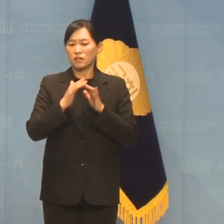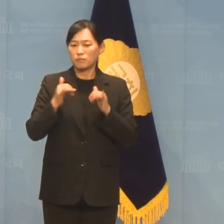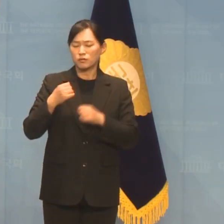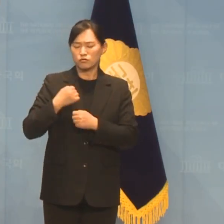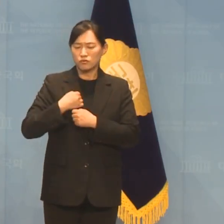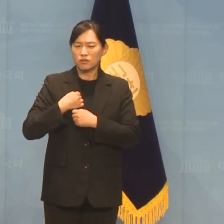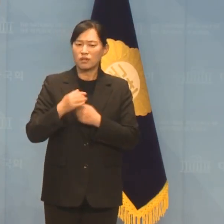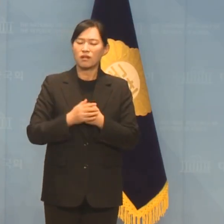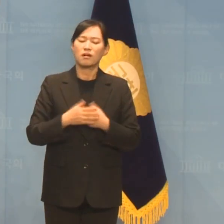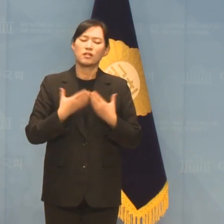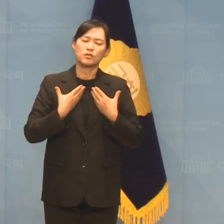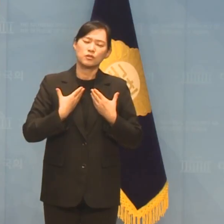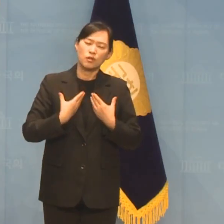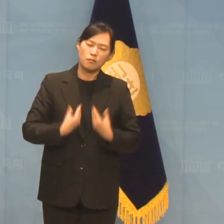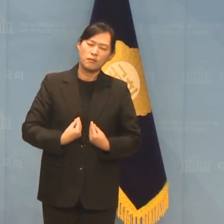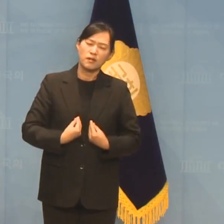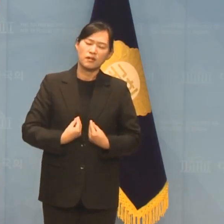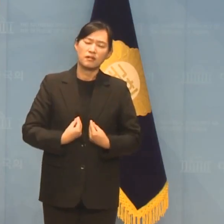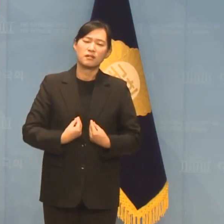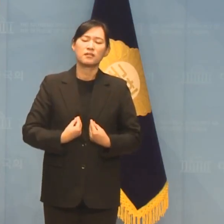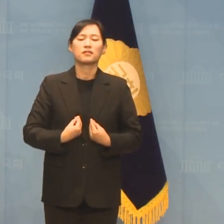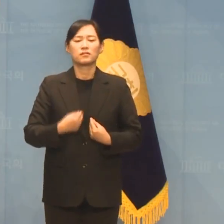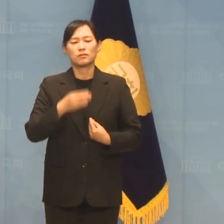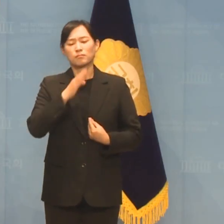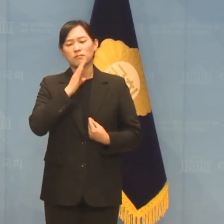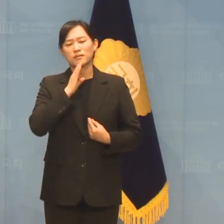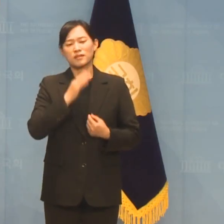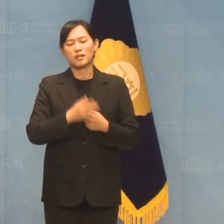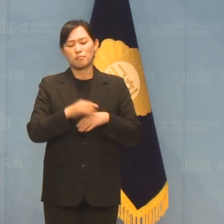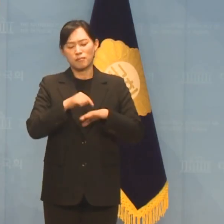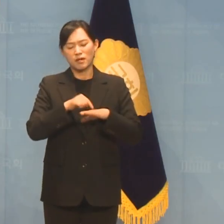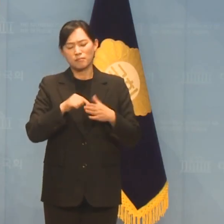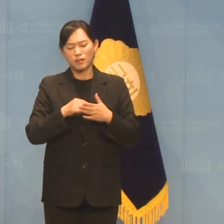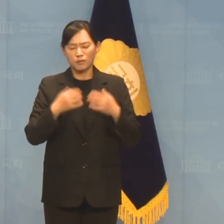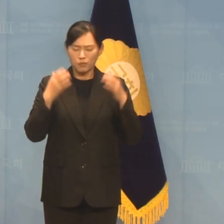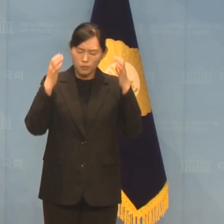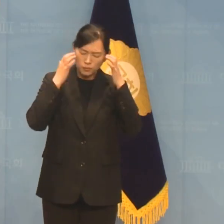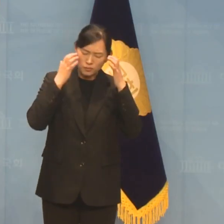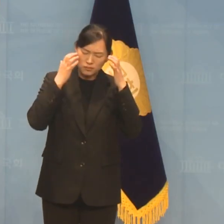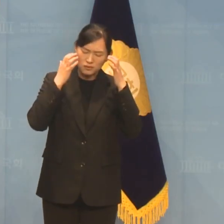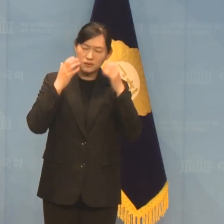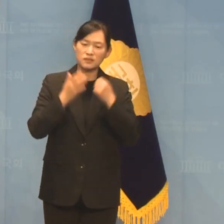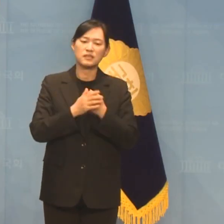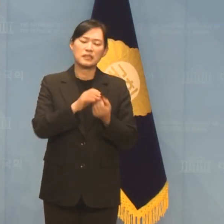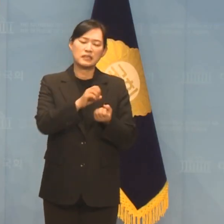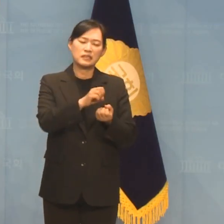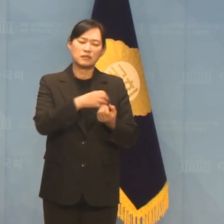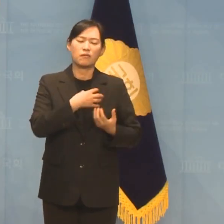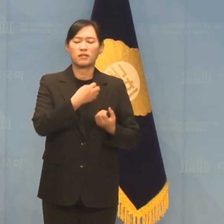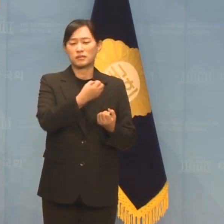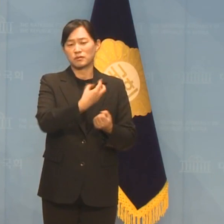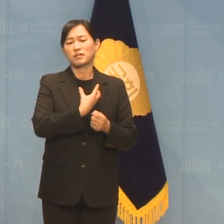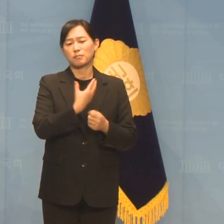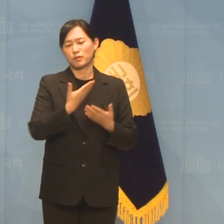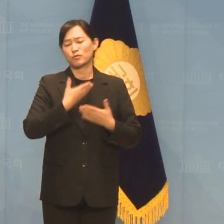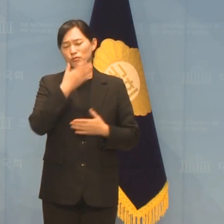절망, 그리고 깊이 서려 있는 그들의 심적 고통을 고스란히 느낄 수가